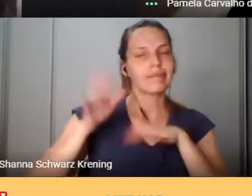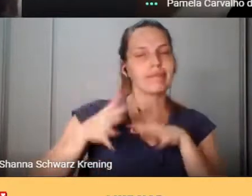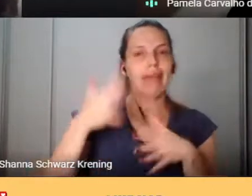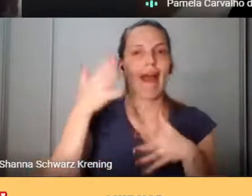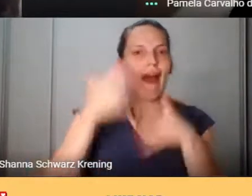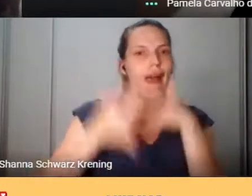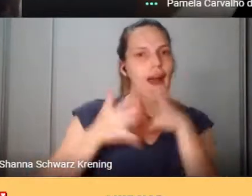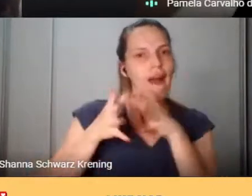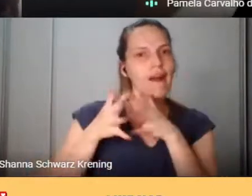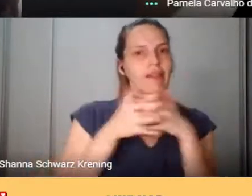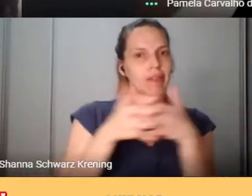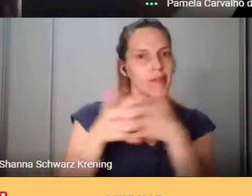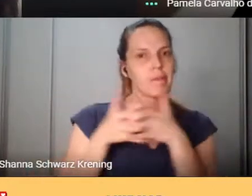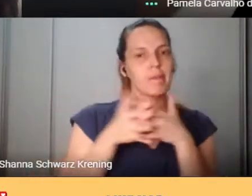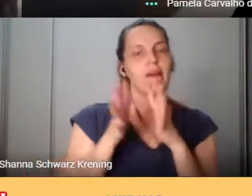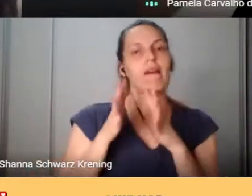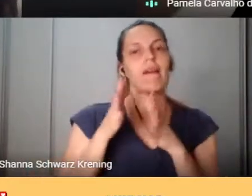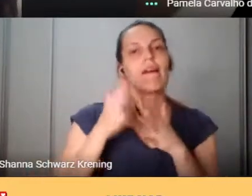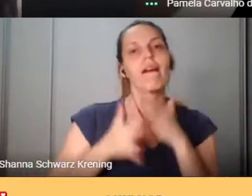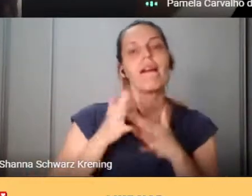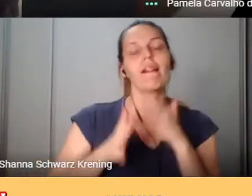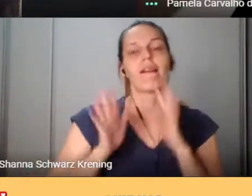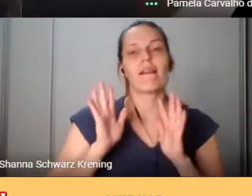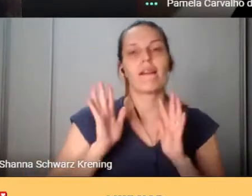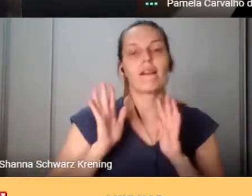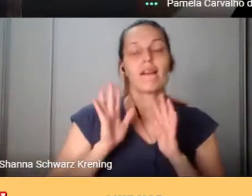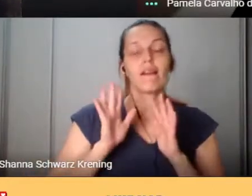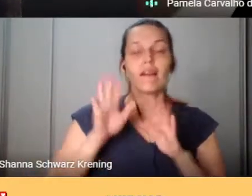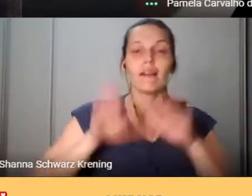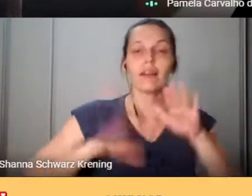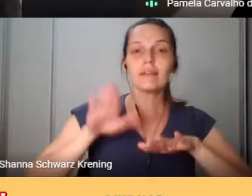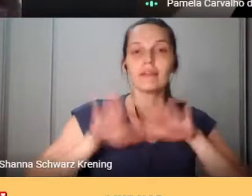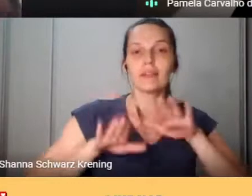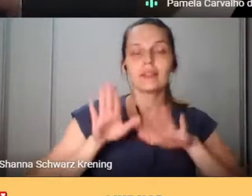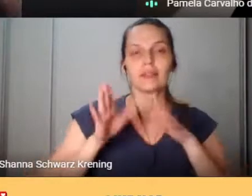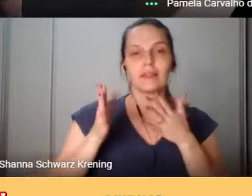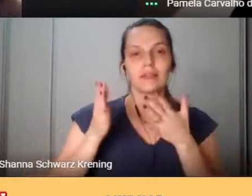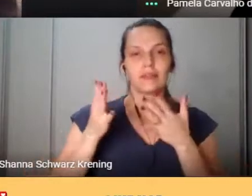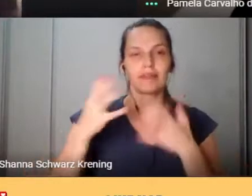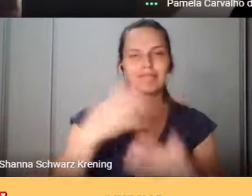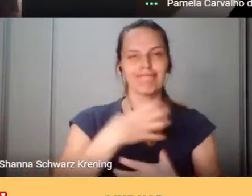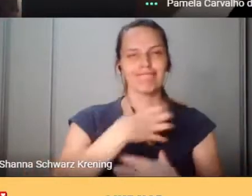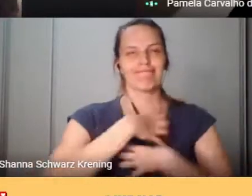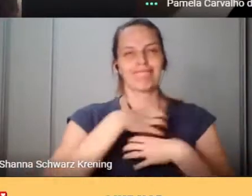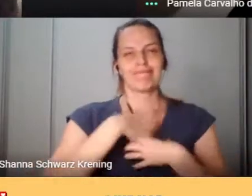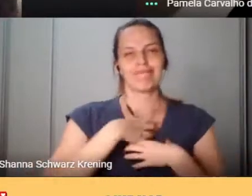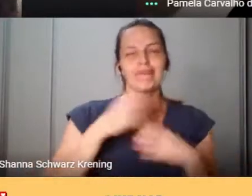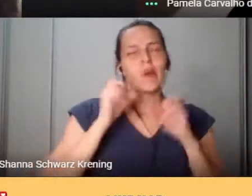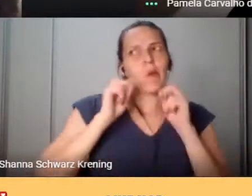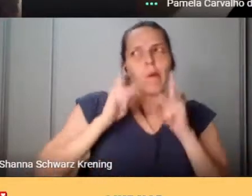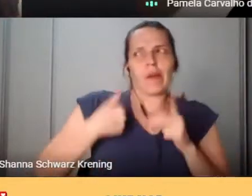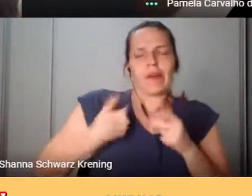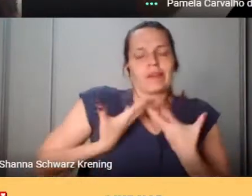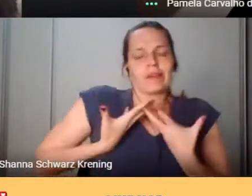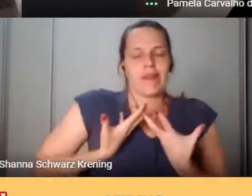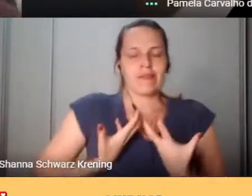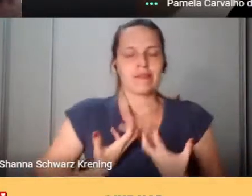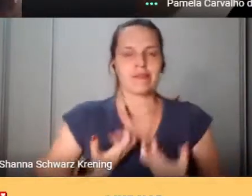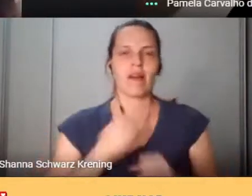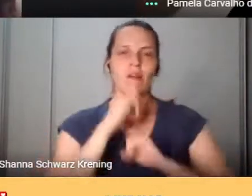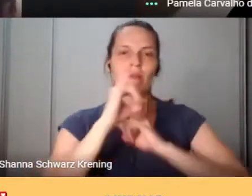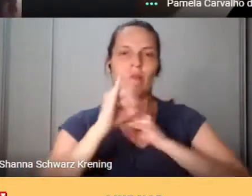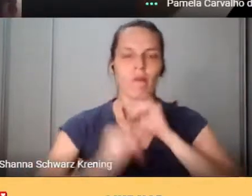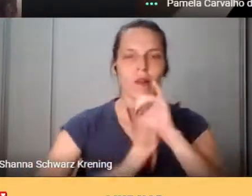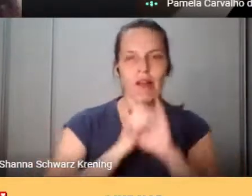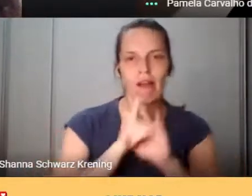alguns momentos ela também nos traz algumas sensações de, bom, estou cansado, né? Estou cansado do online, eu estou